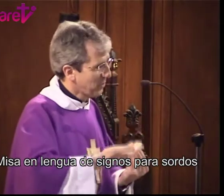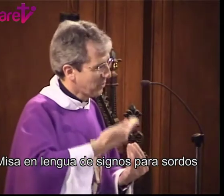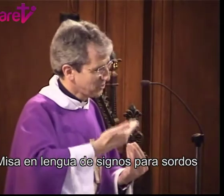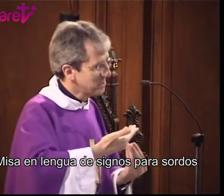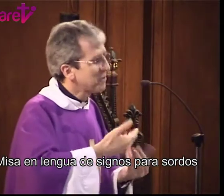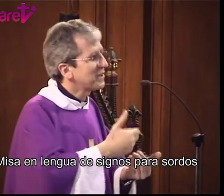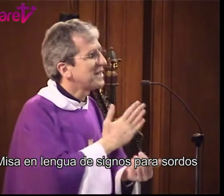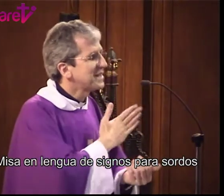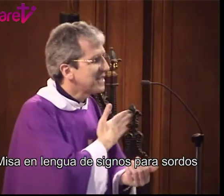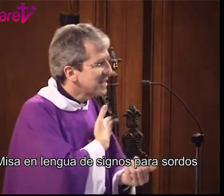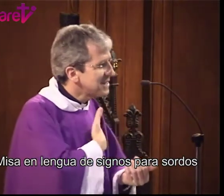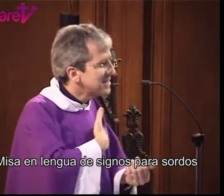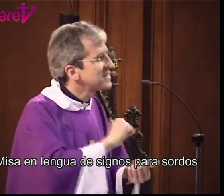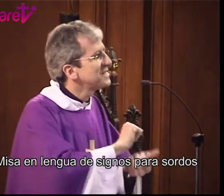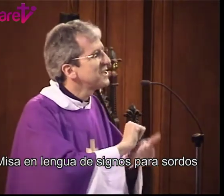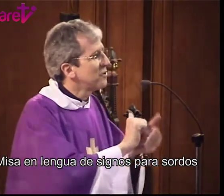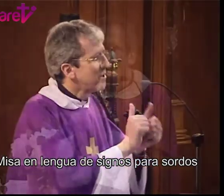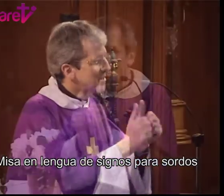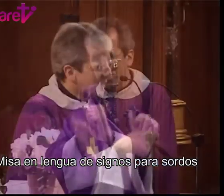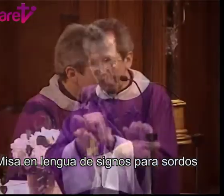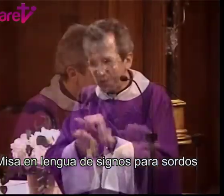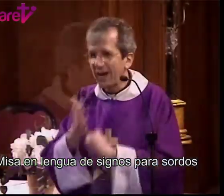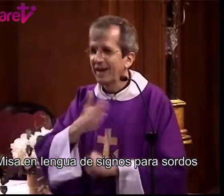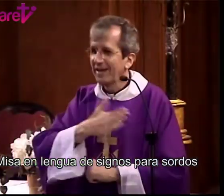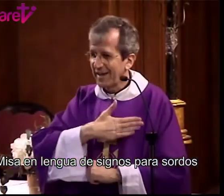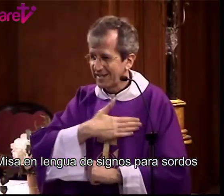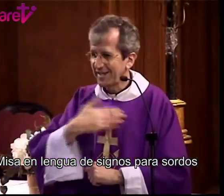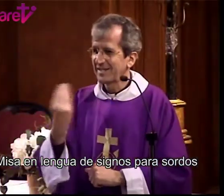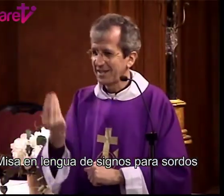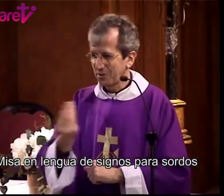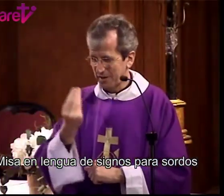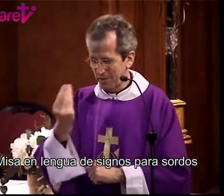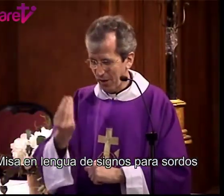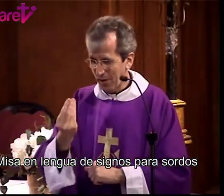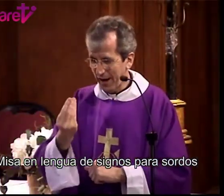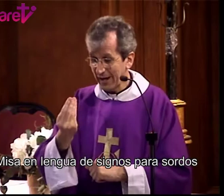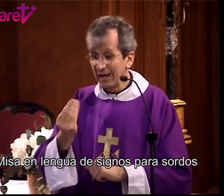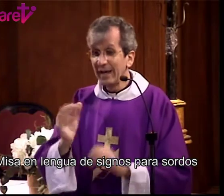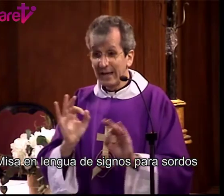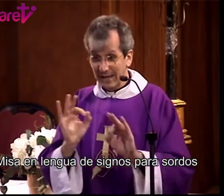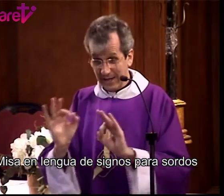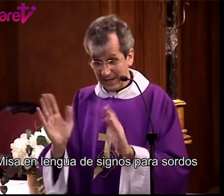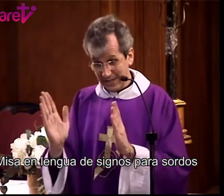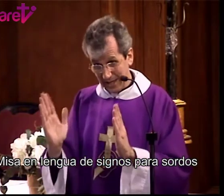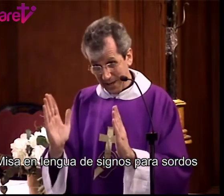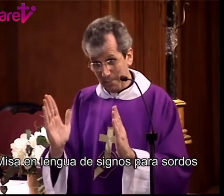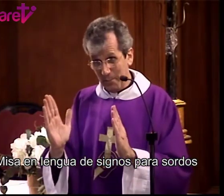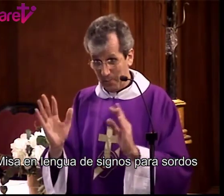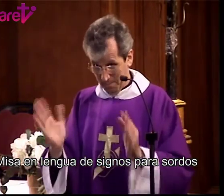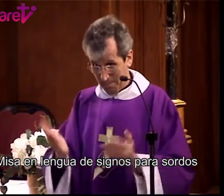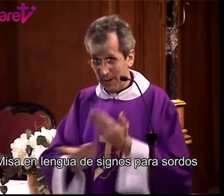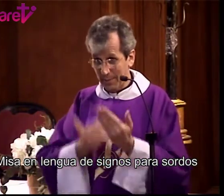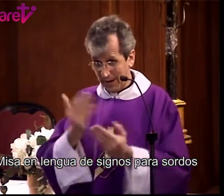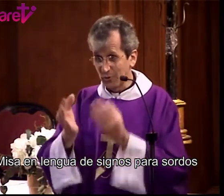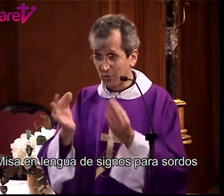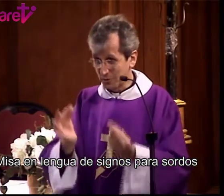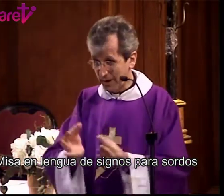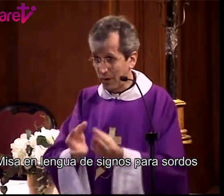es importante ese deseo de cambiar, ese deseo de mejorar. Y en este tiempo, preparándonos para la